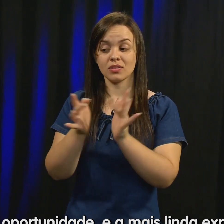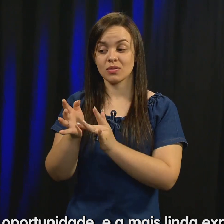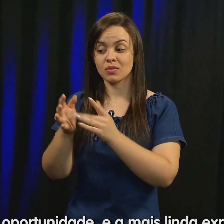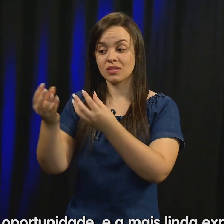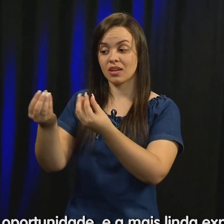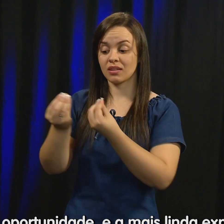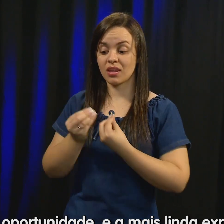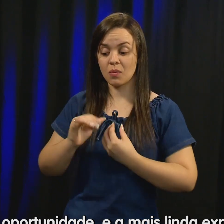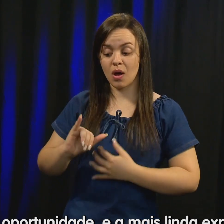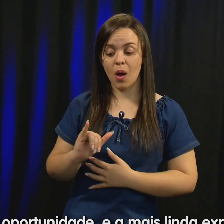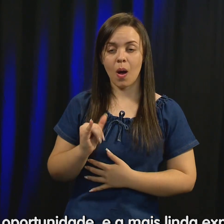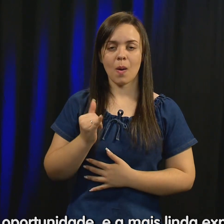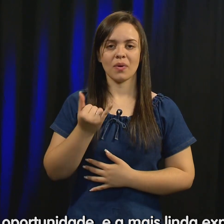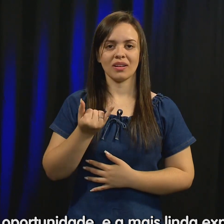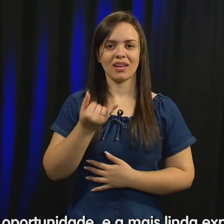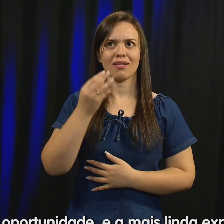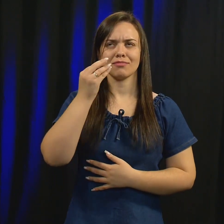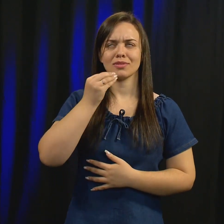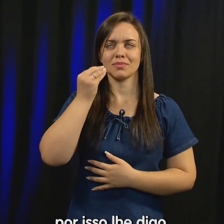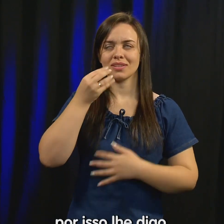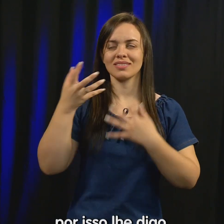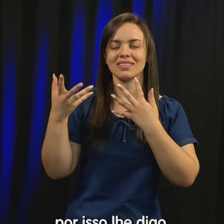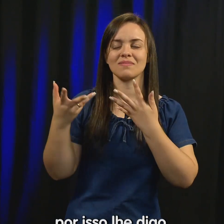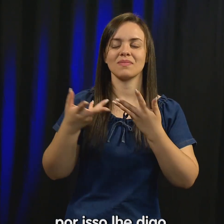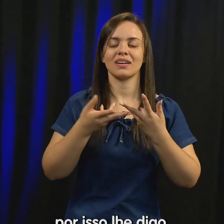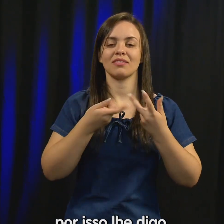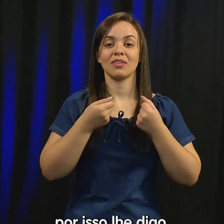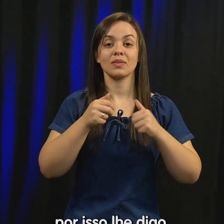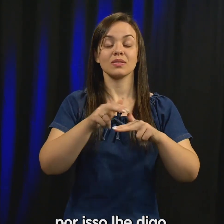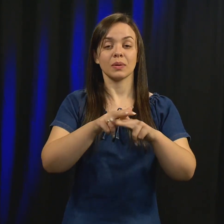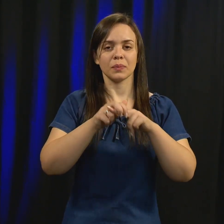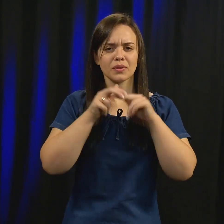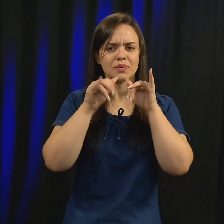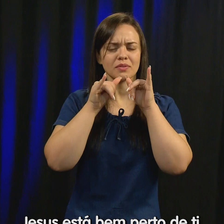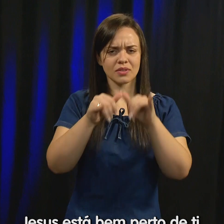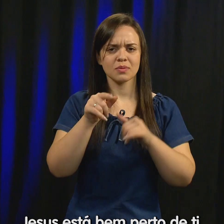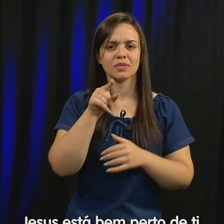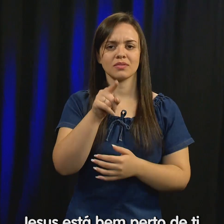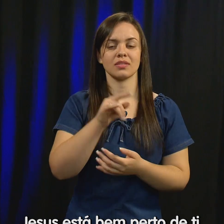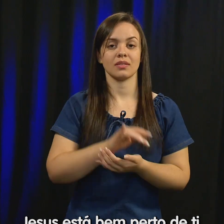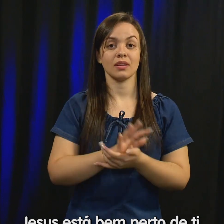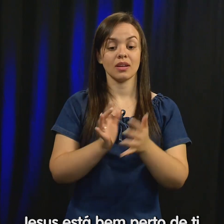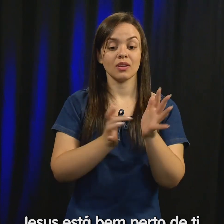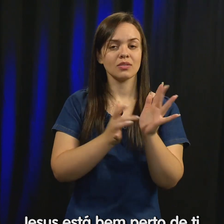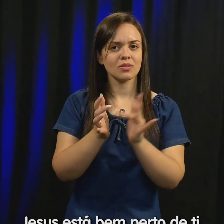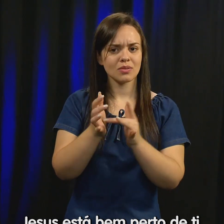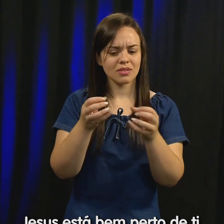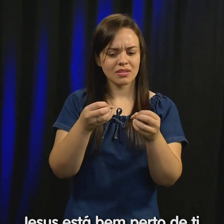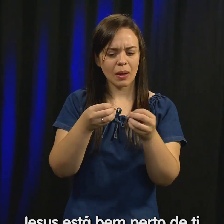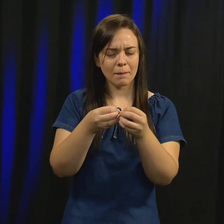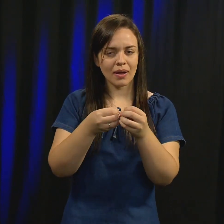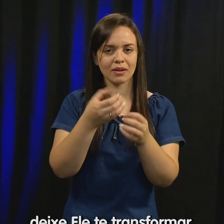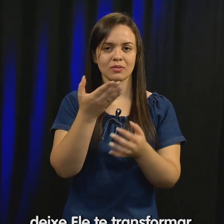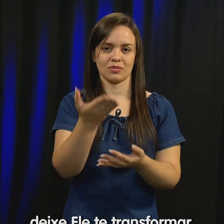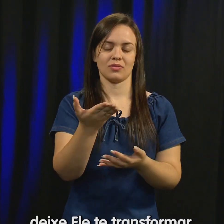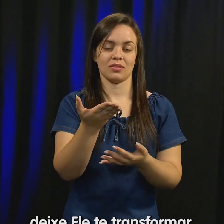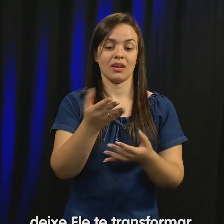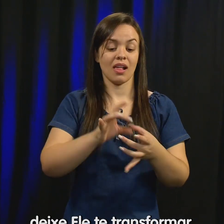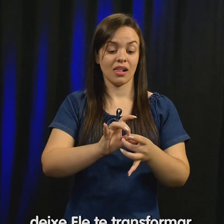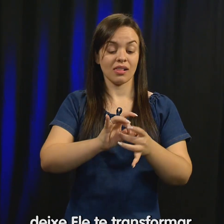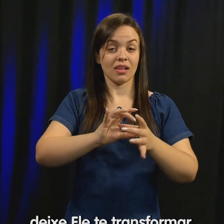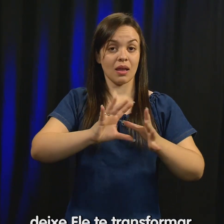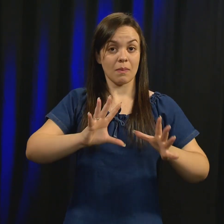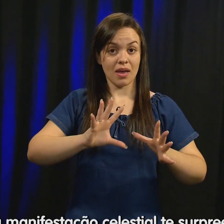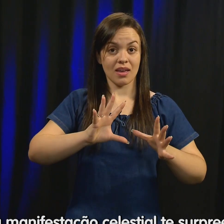oportunidade e a mais linda experiência. Por isso lhe digo, Jesus está bem perto de ti. Deixe ele